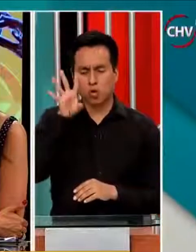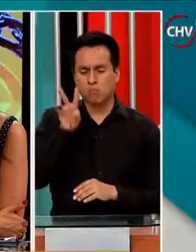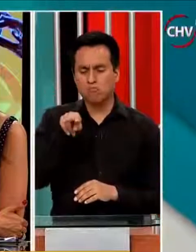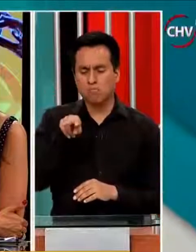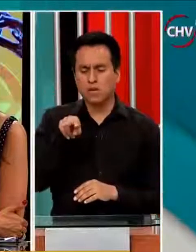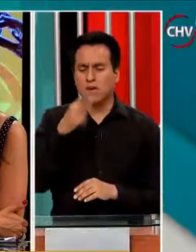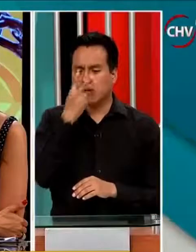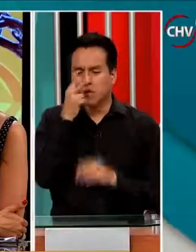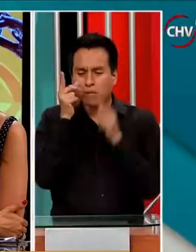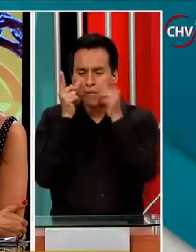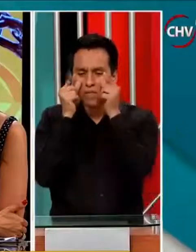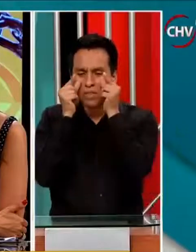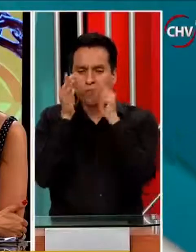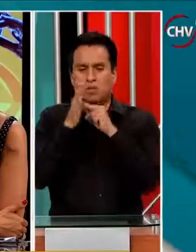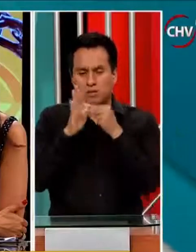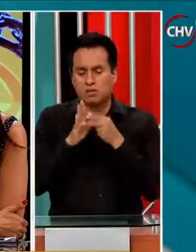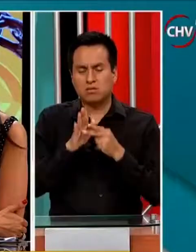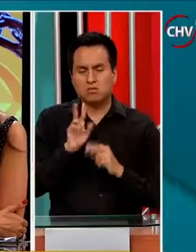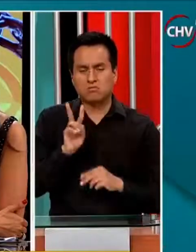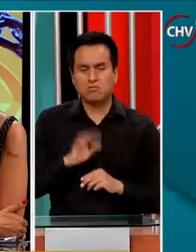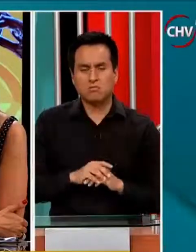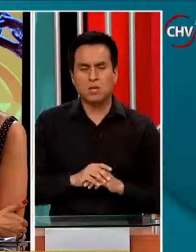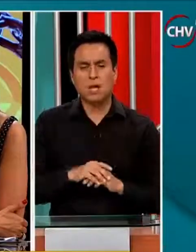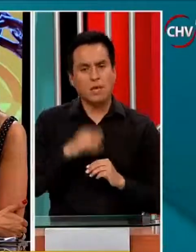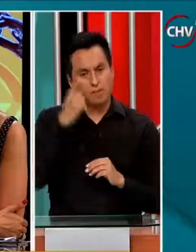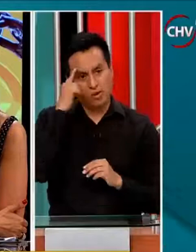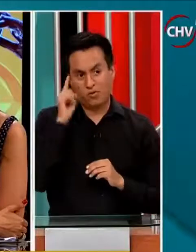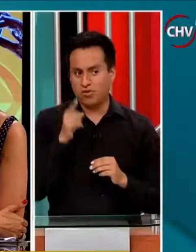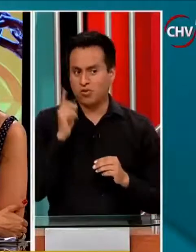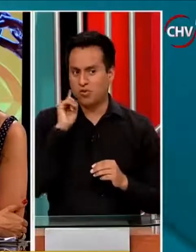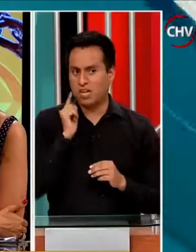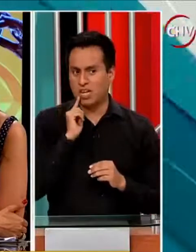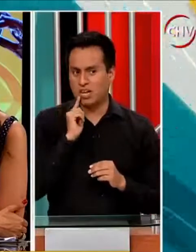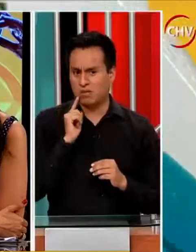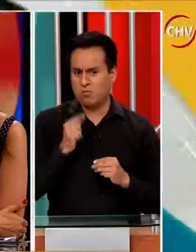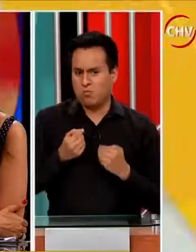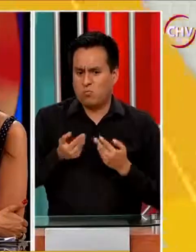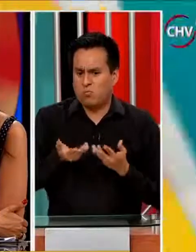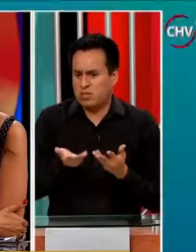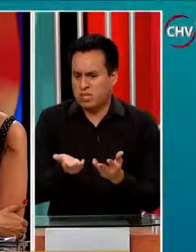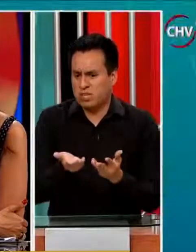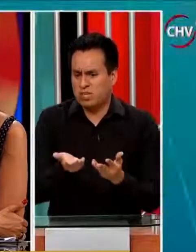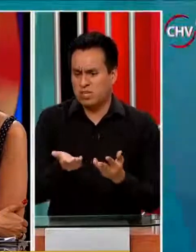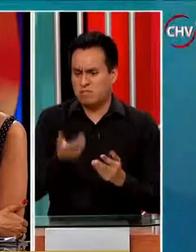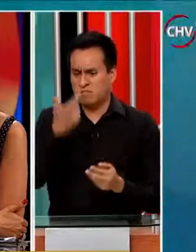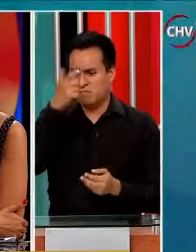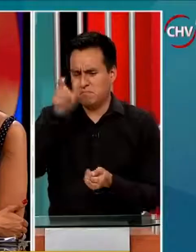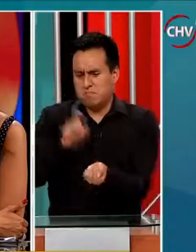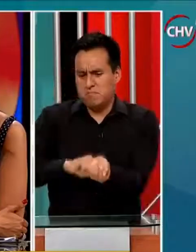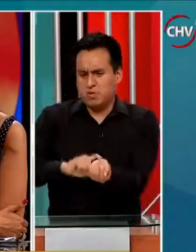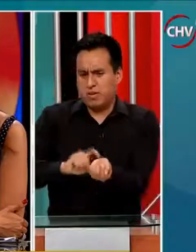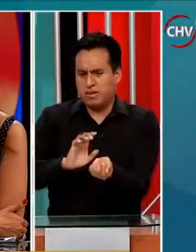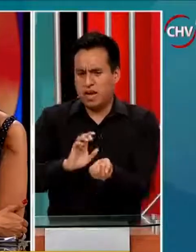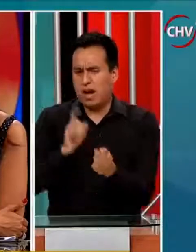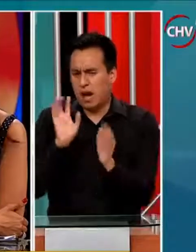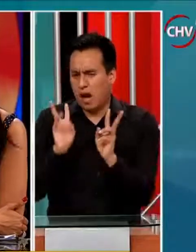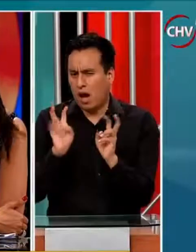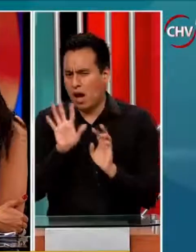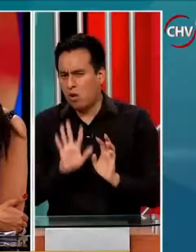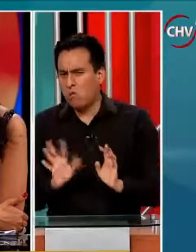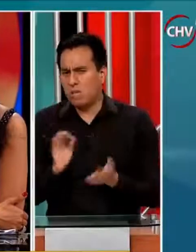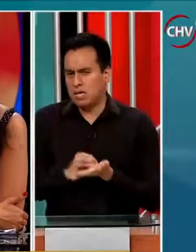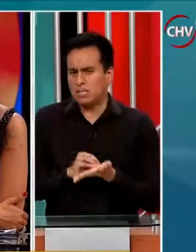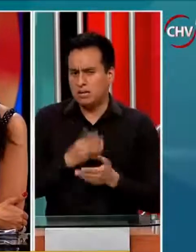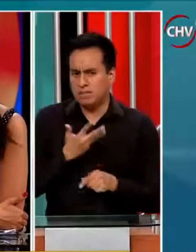la vista que tiene ahora problemas. Sí, pero evidentemente no es la sordera la que le puede producir una personalidad de ese tipo. ¿Hay algo más?